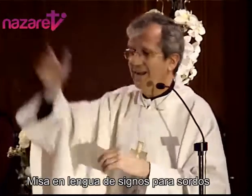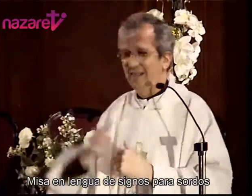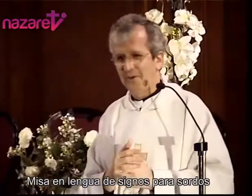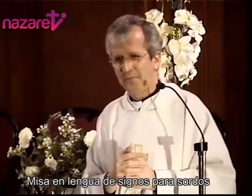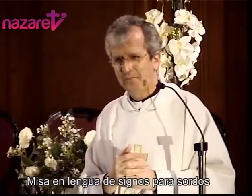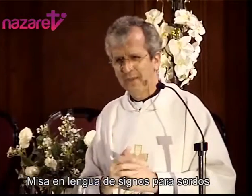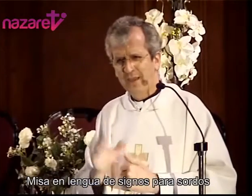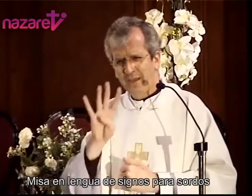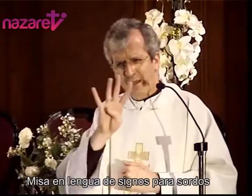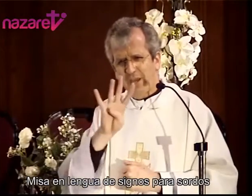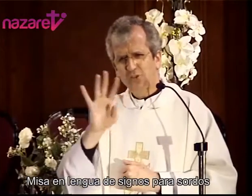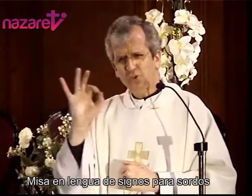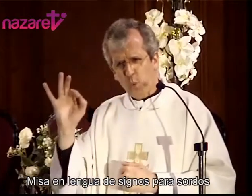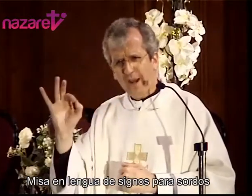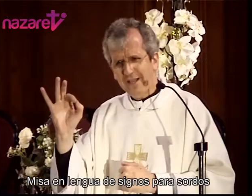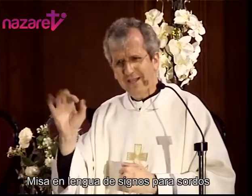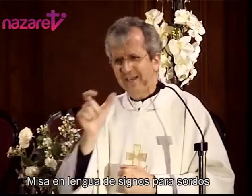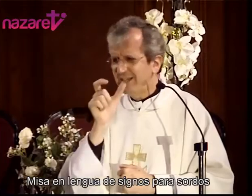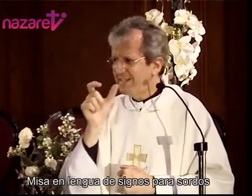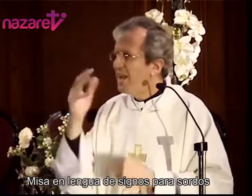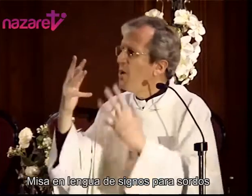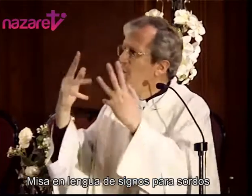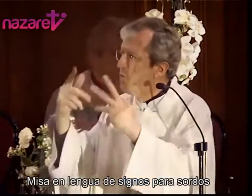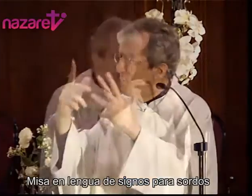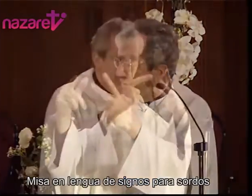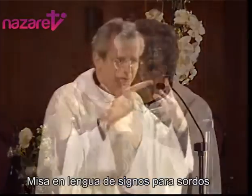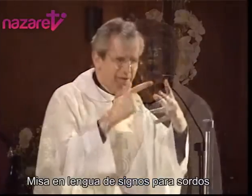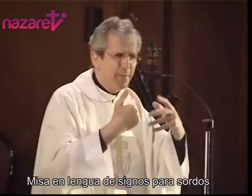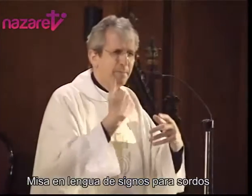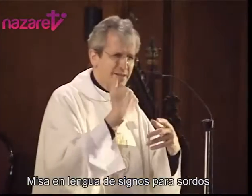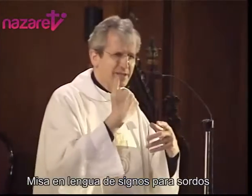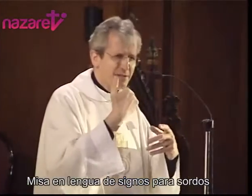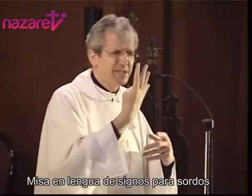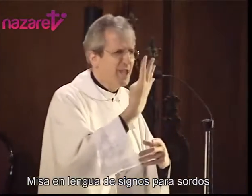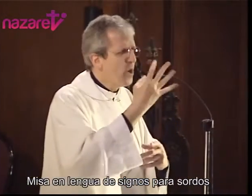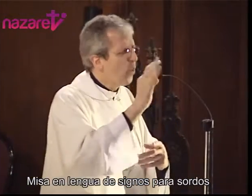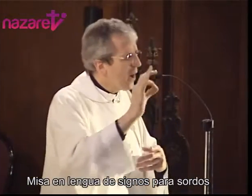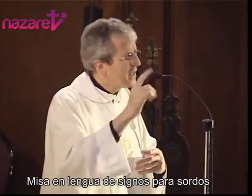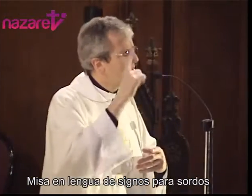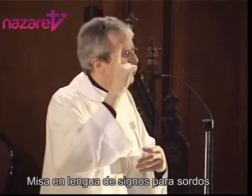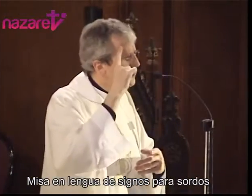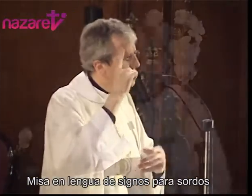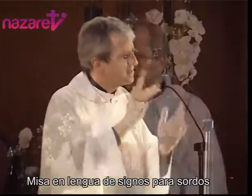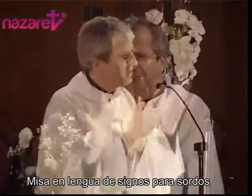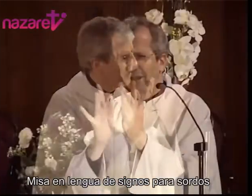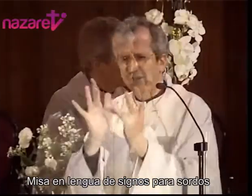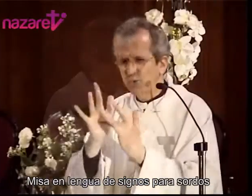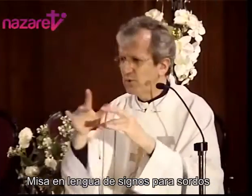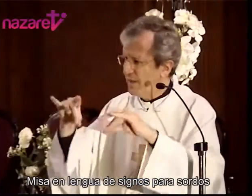cielo. Esos 40, ese número, bien sabéis que 40 días de Jesús en